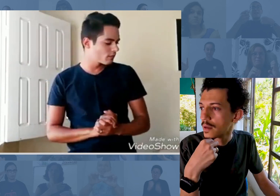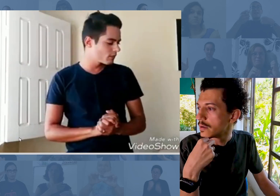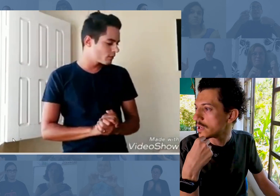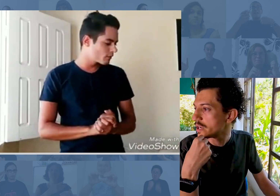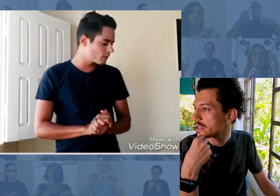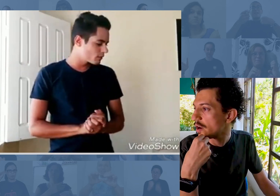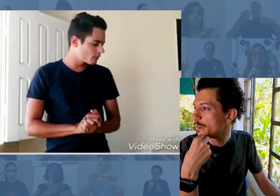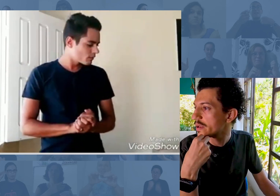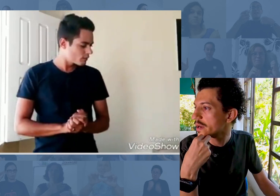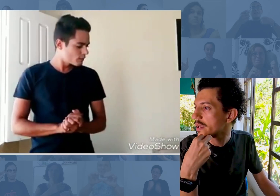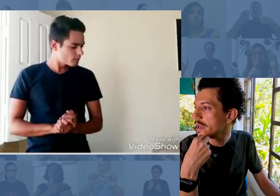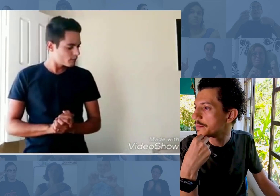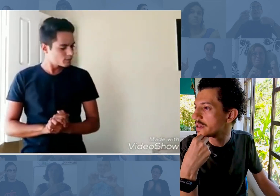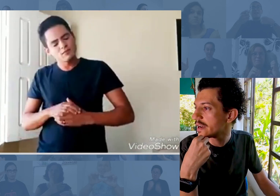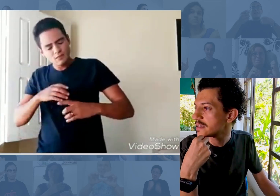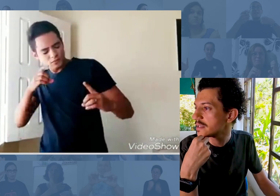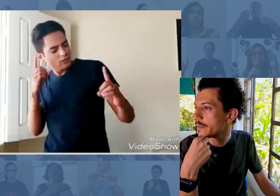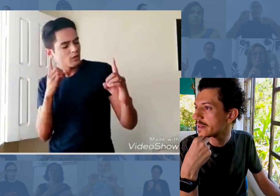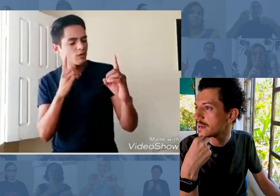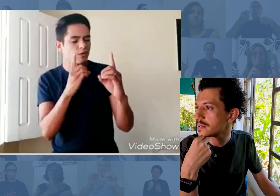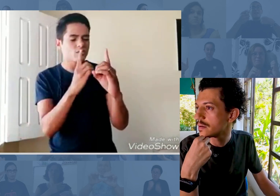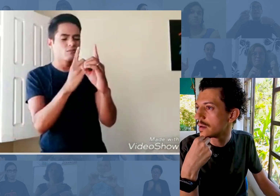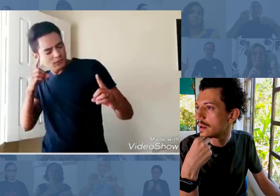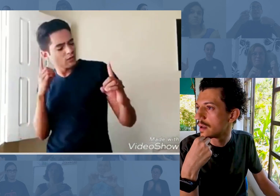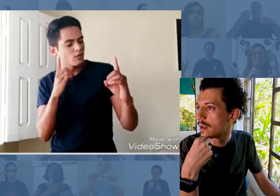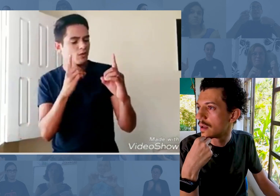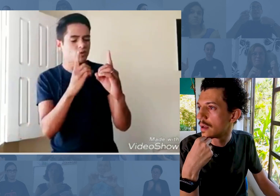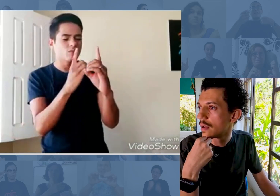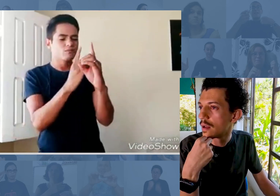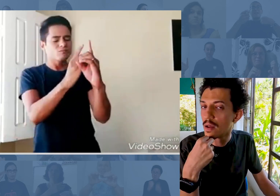Vou adiantar um pouquinho aqui para você ver essa interpretação.